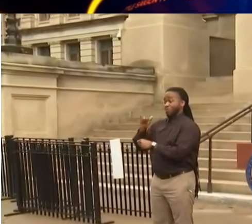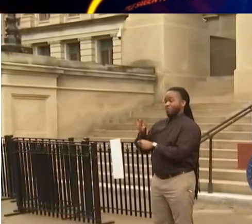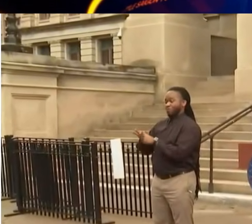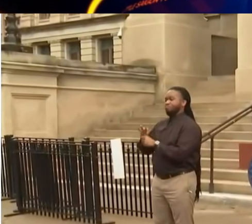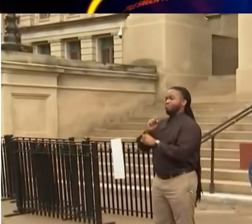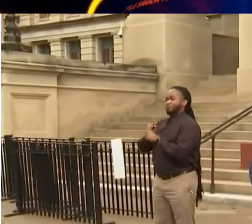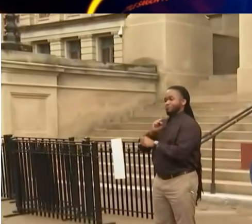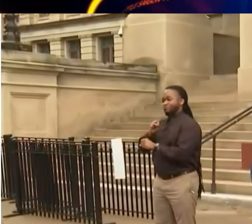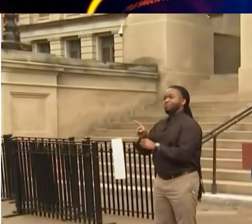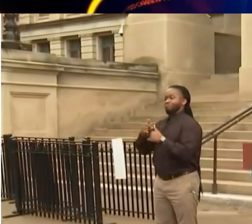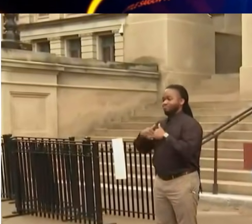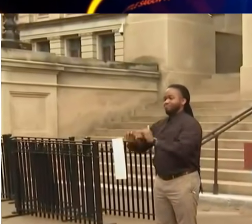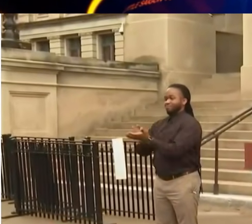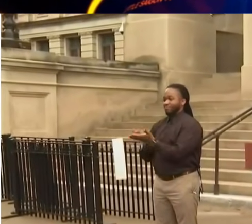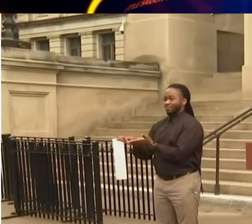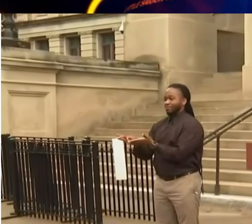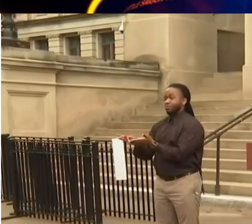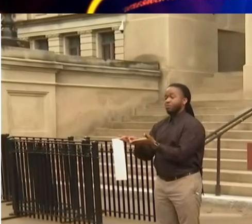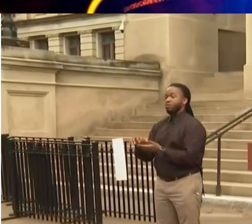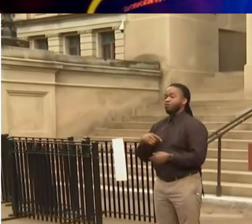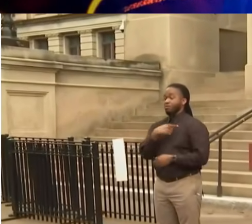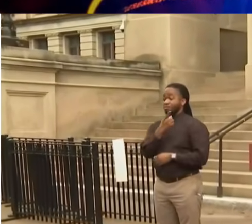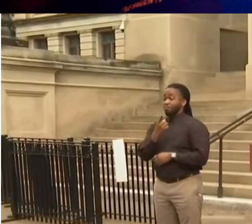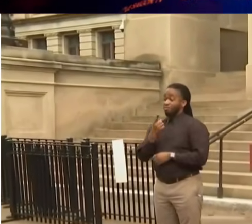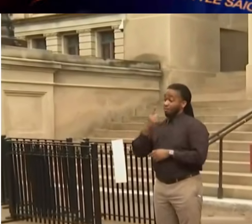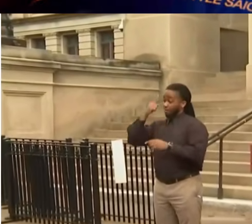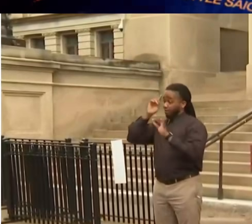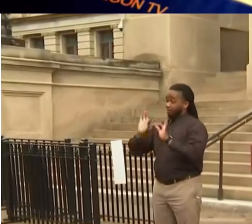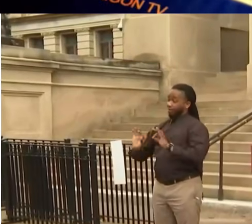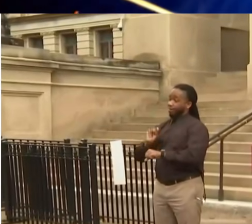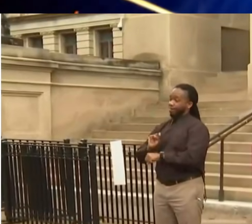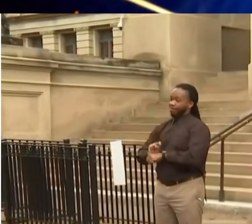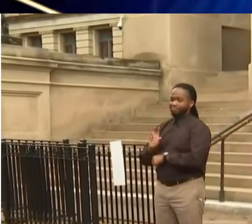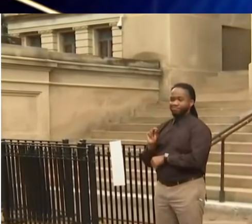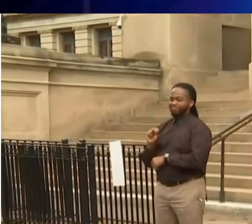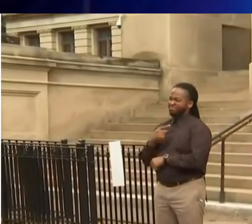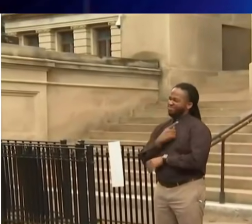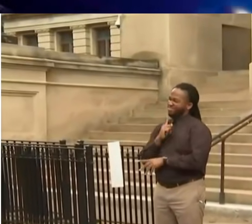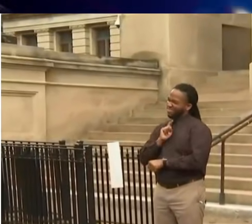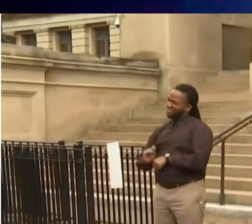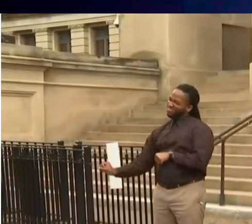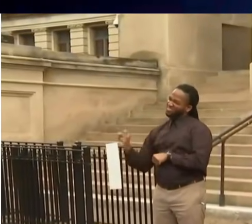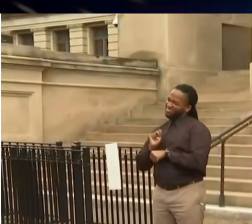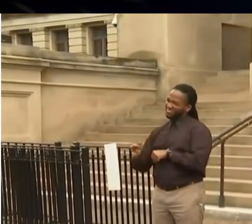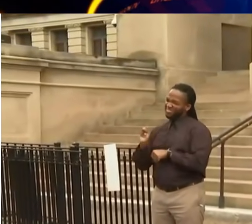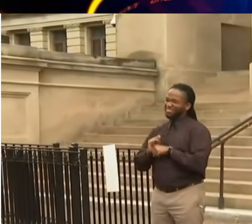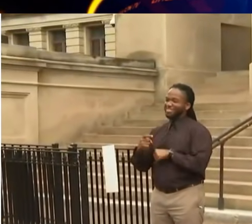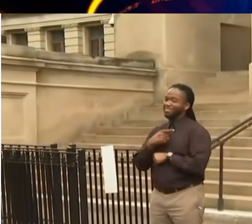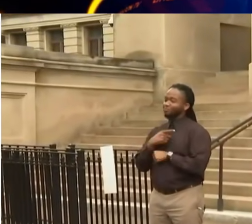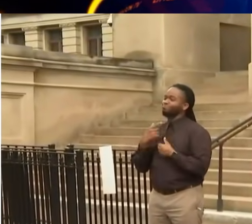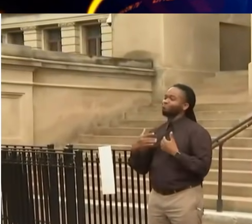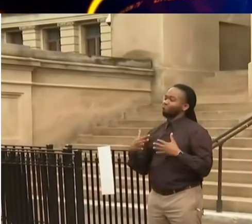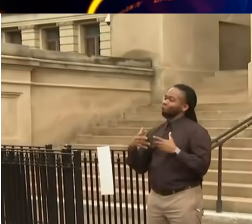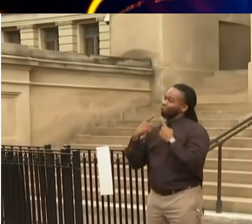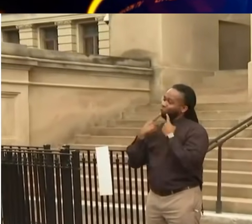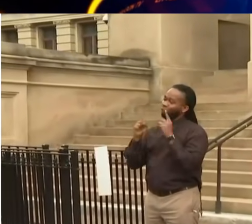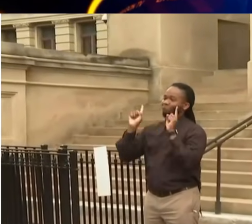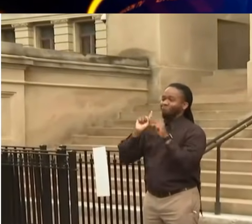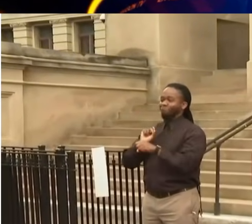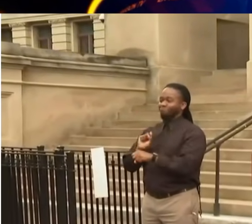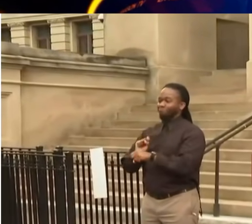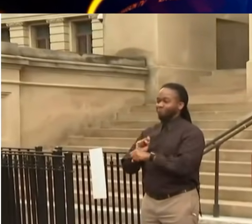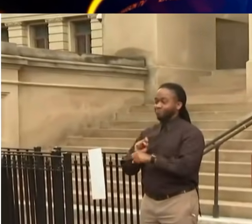khoảng nửa giờ đồng hồ, ông Bộ trưởng Raffensperger tuyên bố vì cái cách